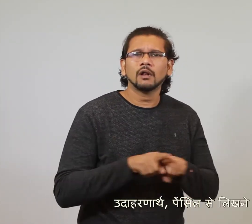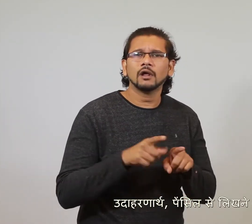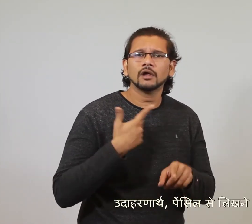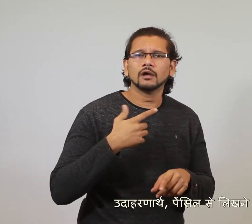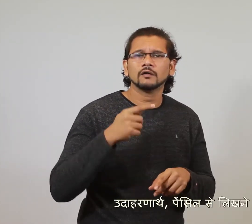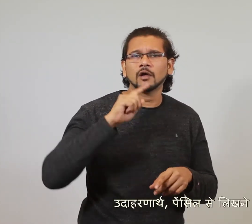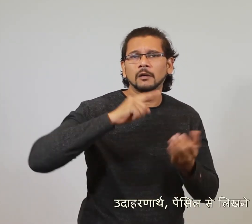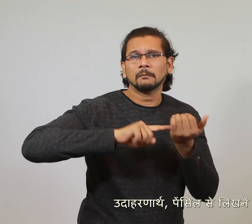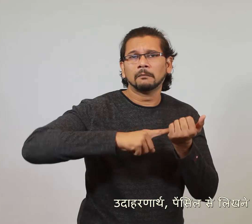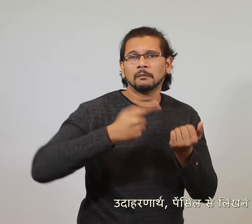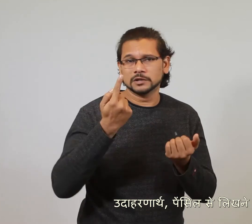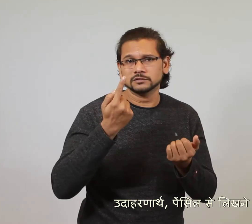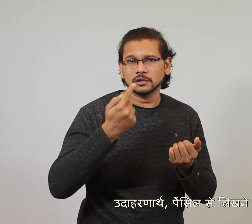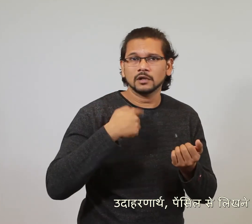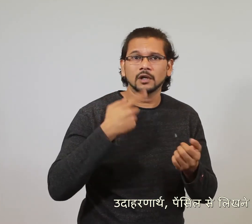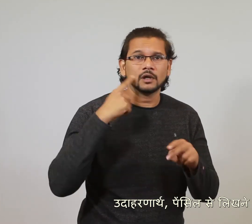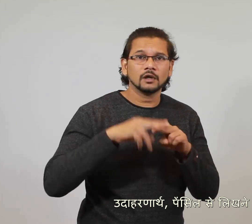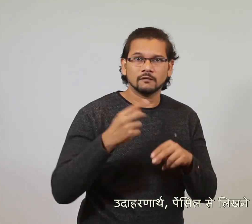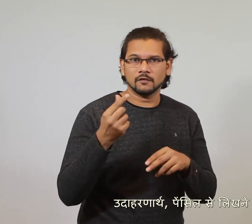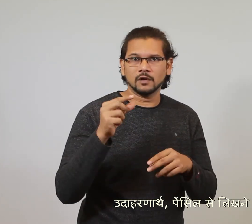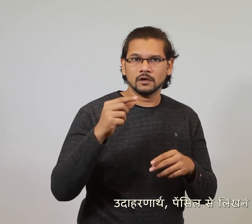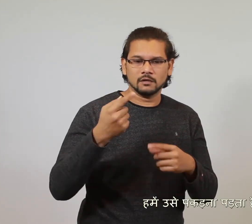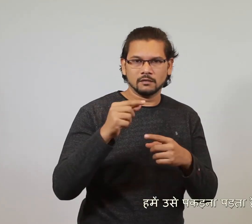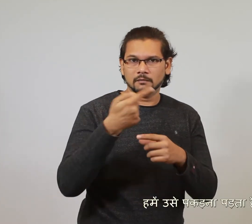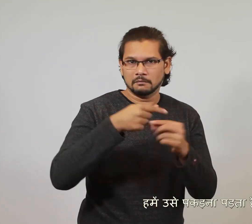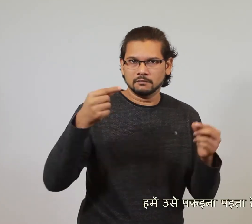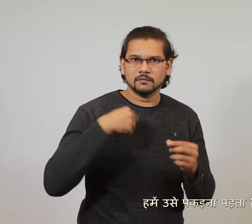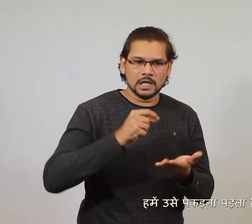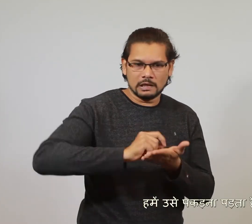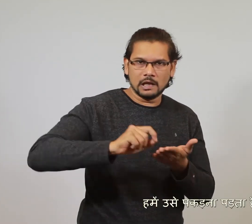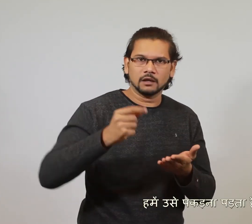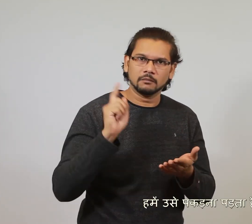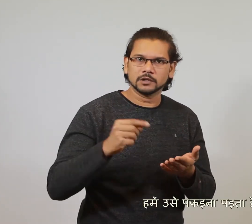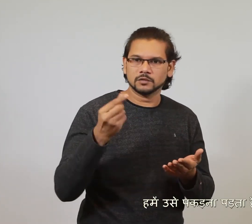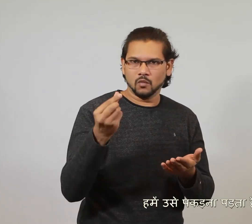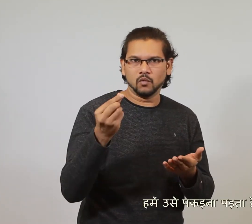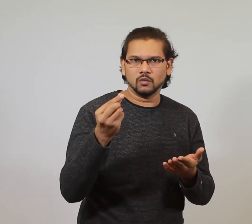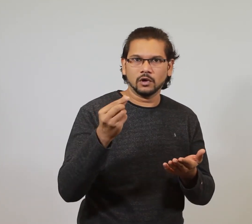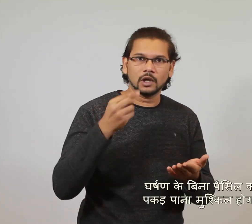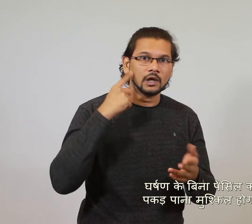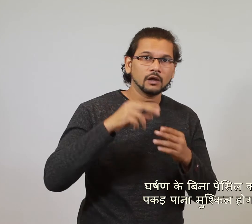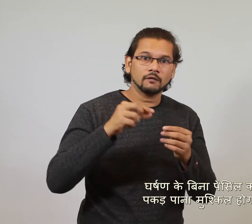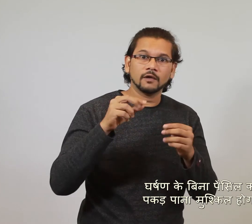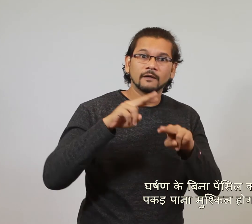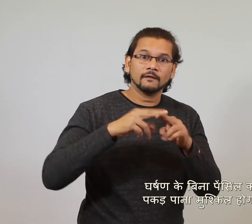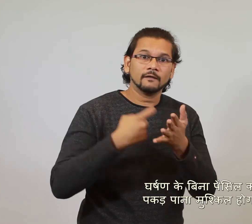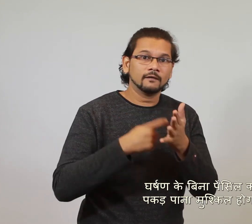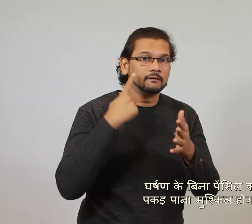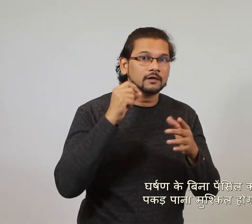उधार नार्थ पेंसिल से लिखने के लिए हमें उसे पकड़ना पड़ता है घर्शन के